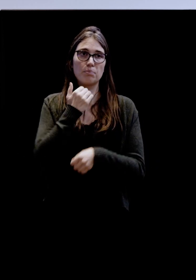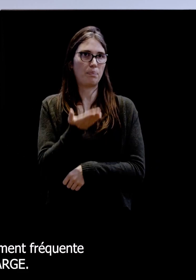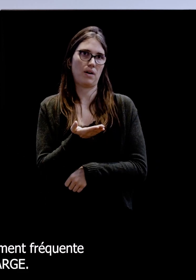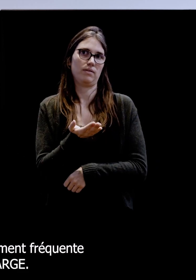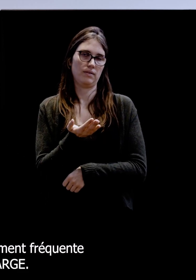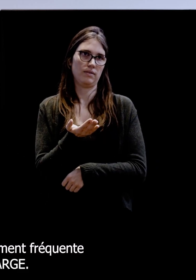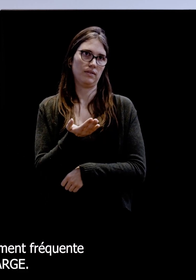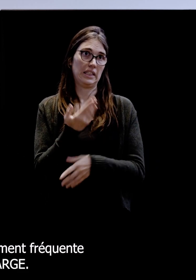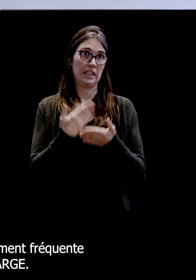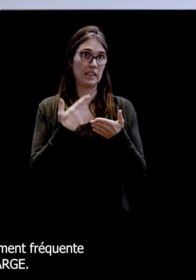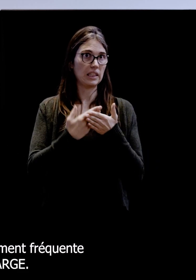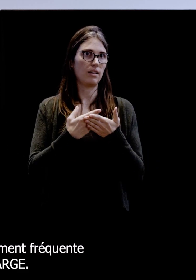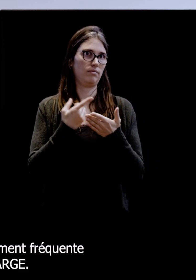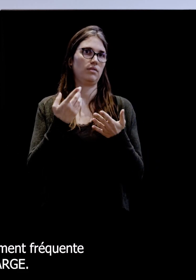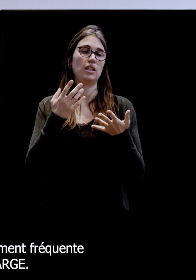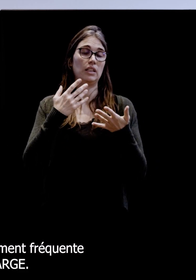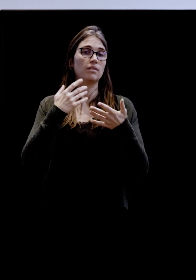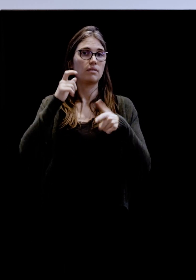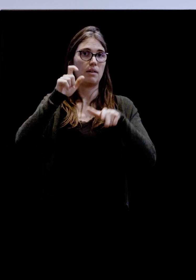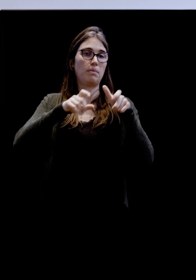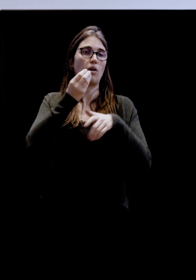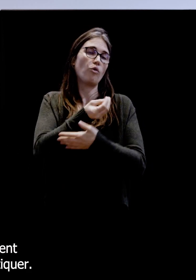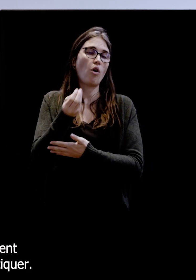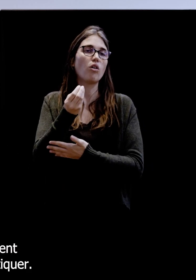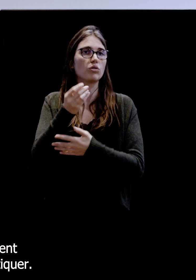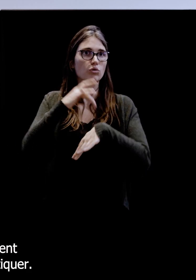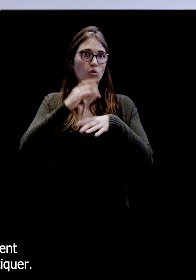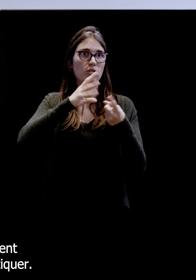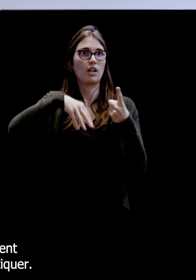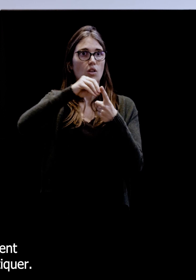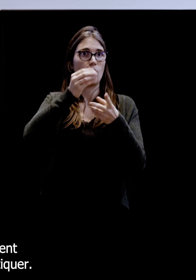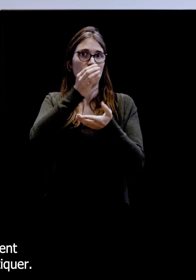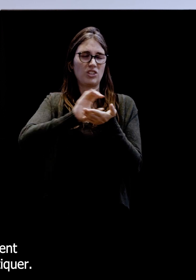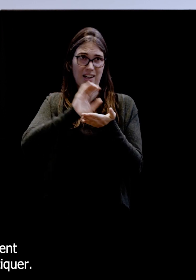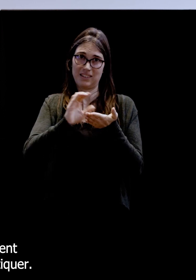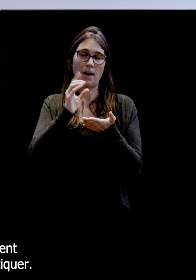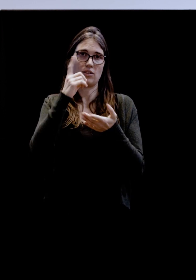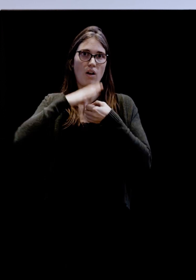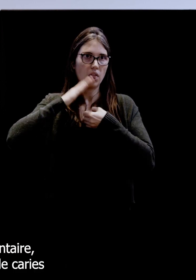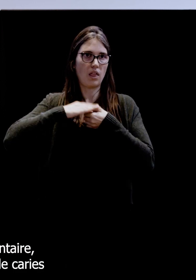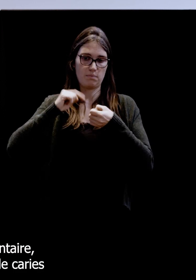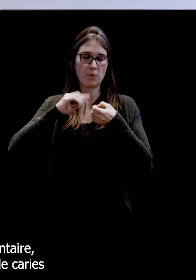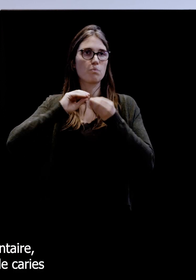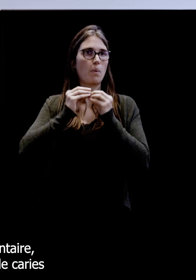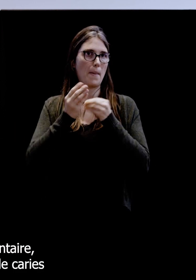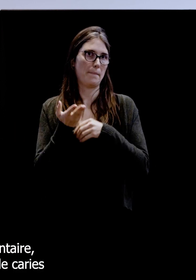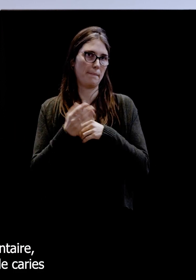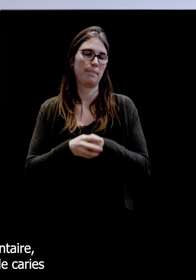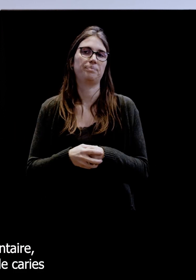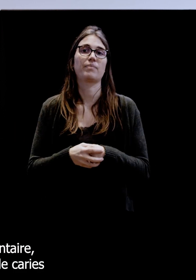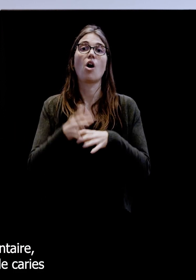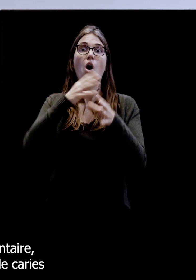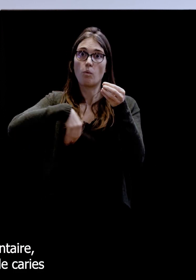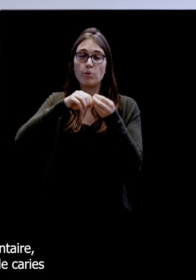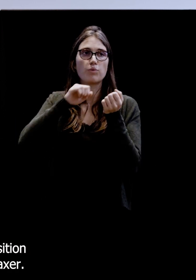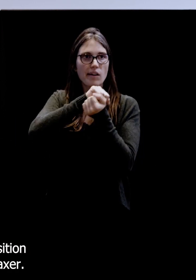la laryngomalacie est extrêmement fréquente chez les enfants charges. Quand ils grandissent et qu'ils doivent mastiquer, il faut un bon état dentaire, que ce